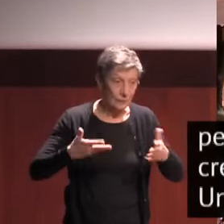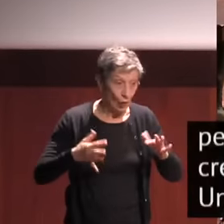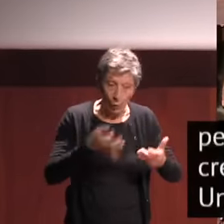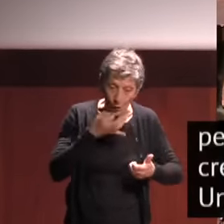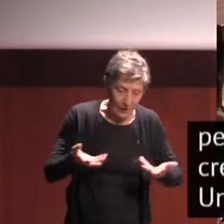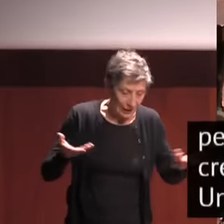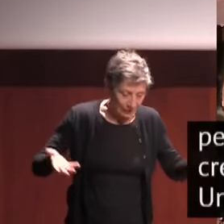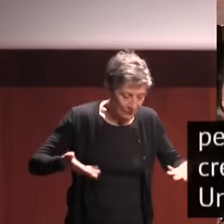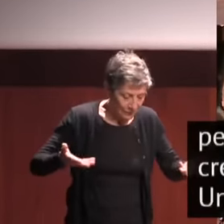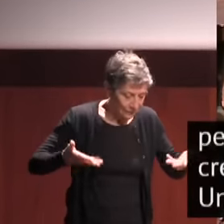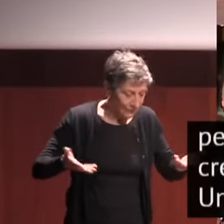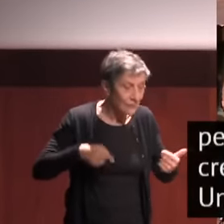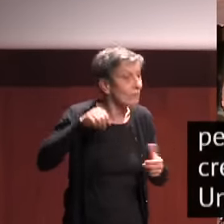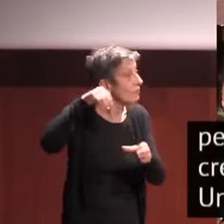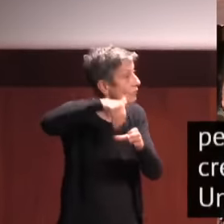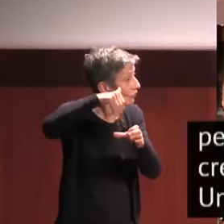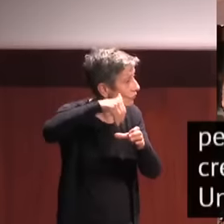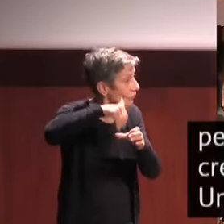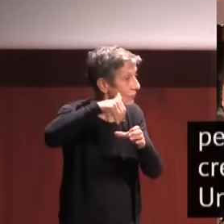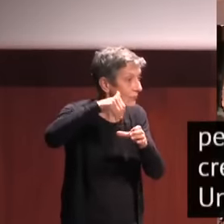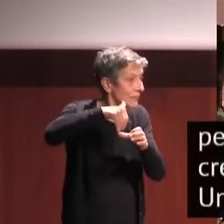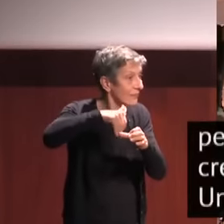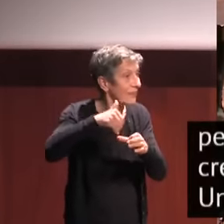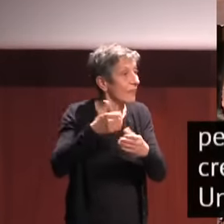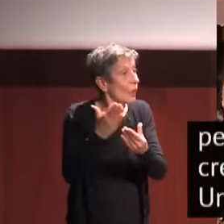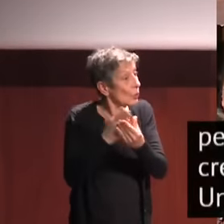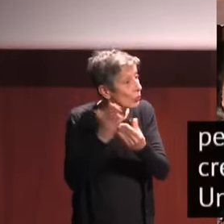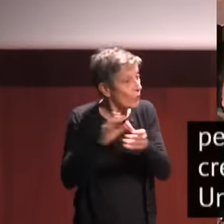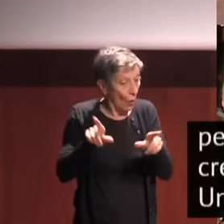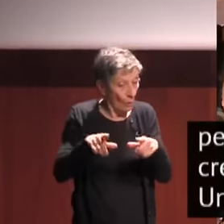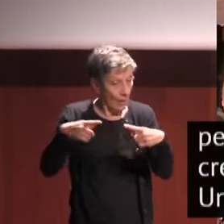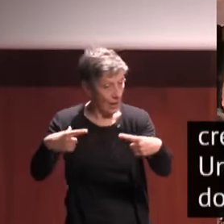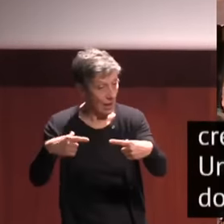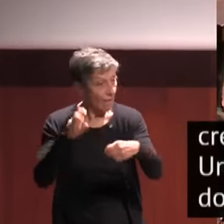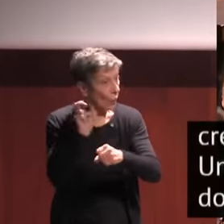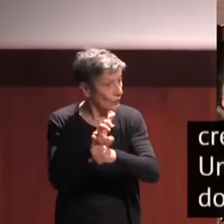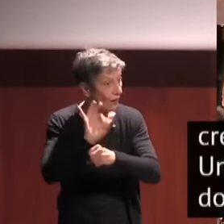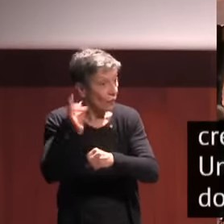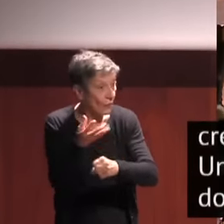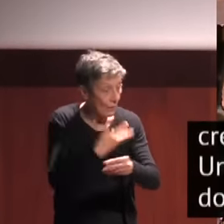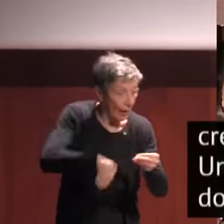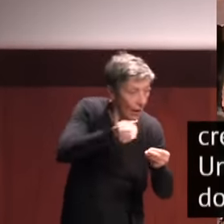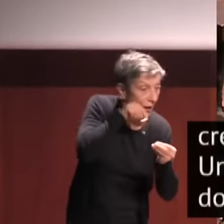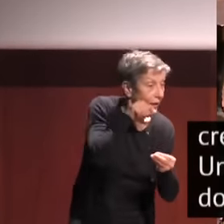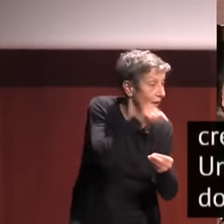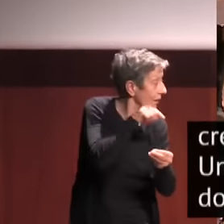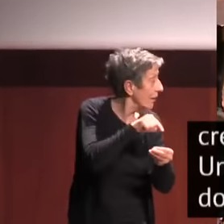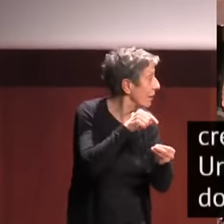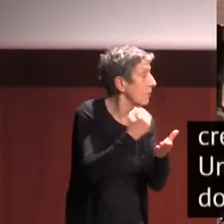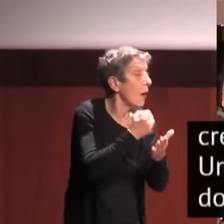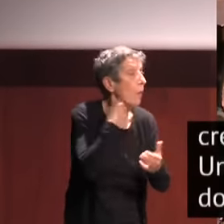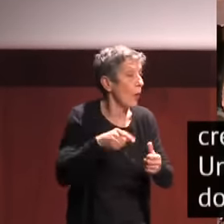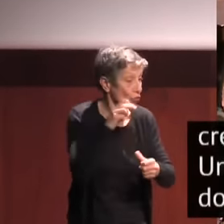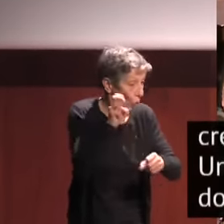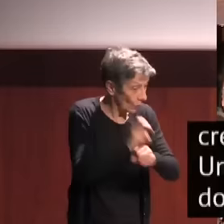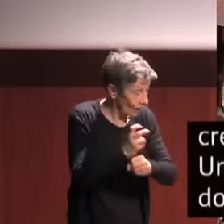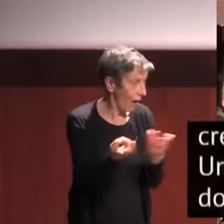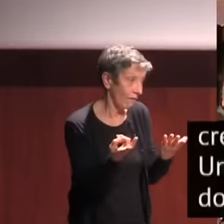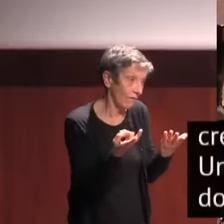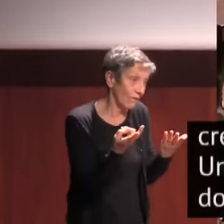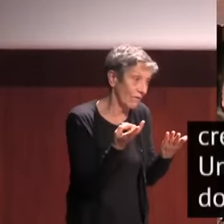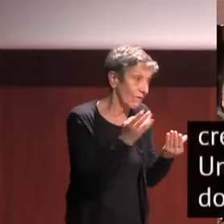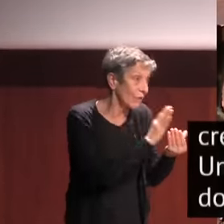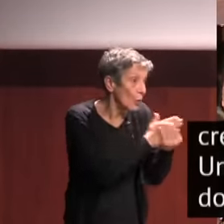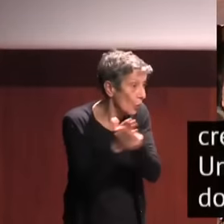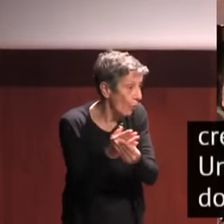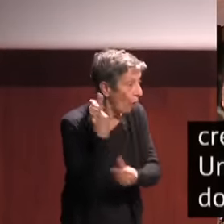qui conserve donc les documents, non pas de la BNF, mais des bibliothèques partenaires. Et donc, voilà, effectivement, projet à suivre.